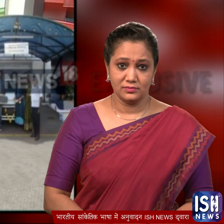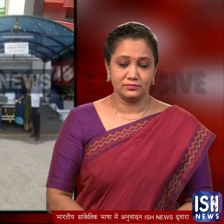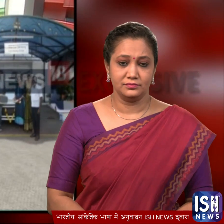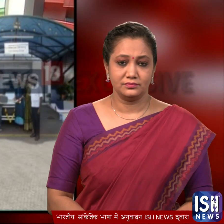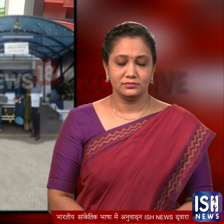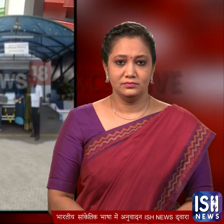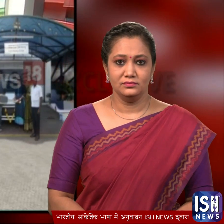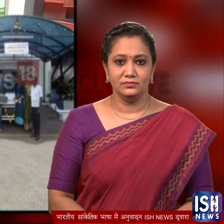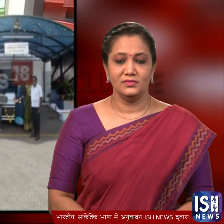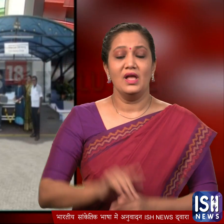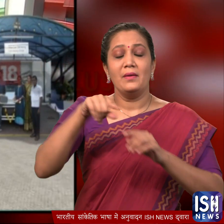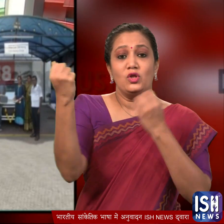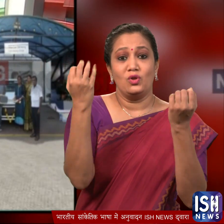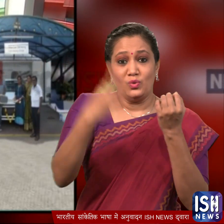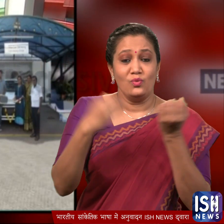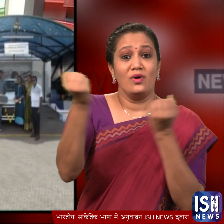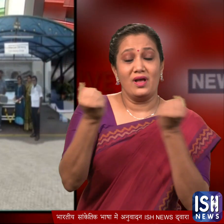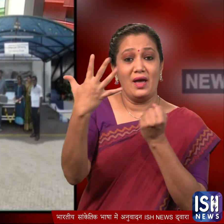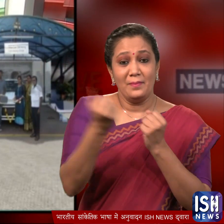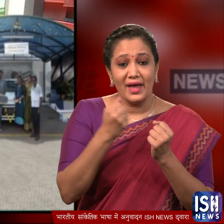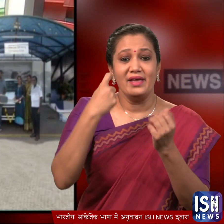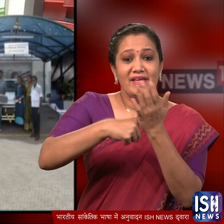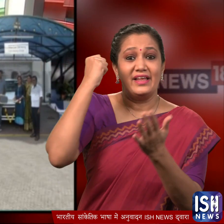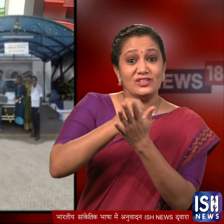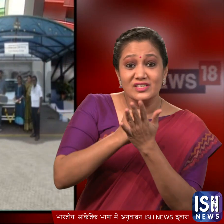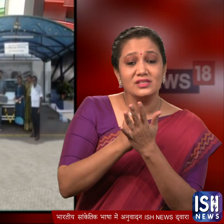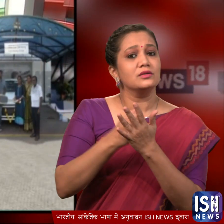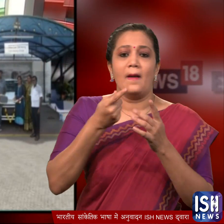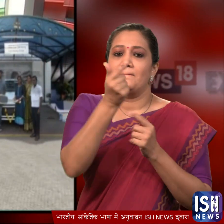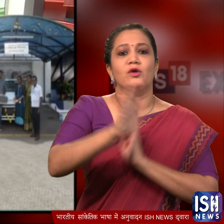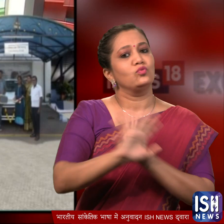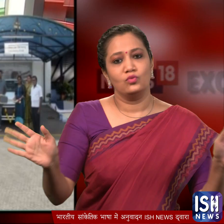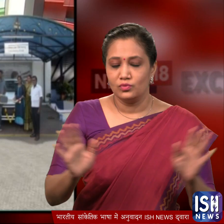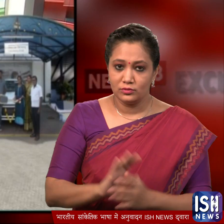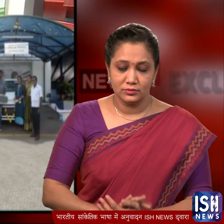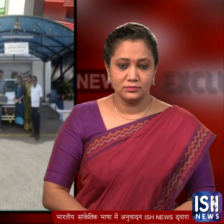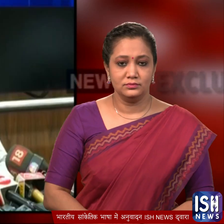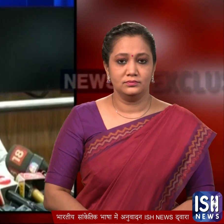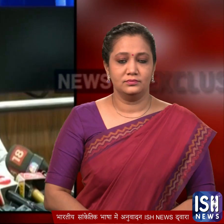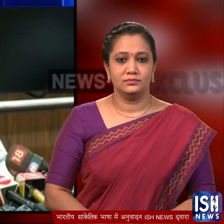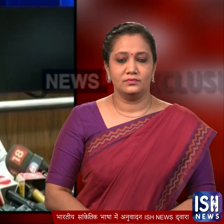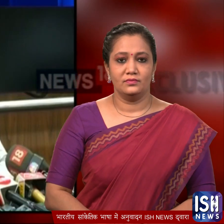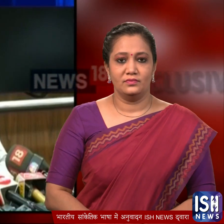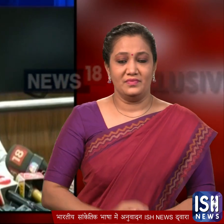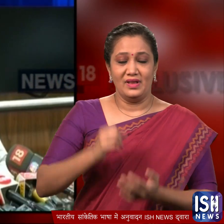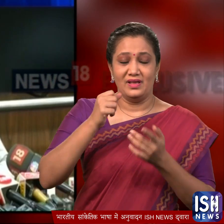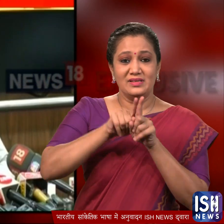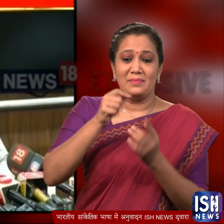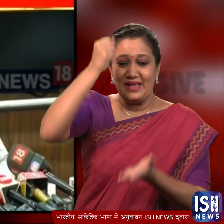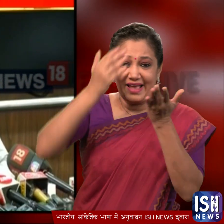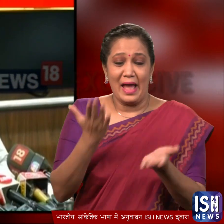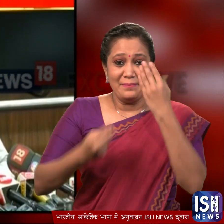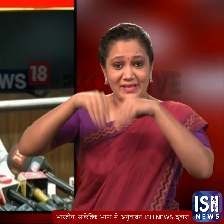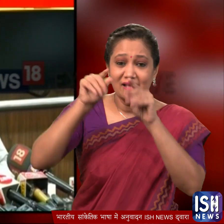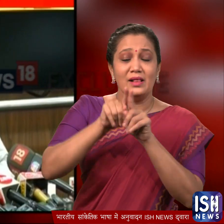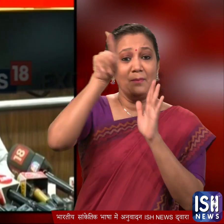इन लोगों को नई गाड़ी खरीदने पर रजिस्ट्रेशन फीस भी नहीं चुकानी पड़ेगी। स्क्रैपिंग पॉलिसी लागू